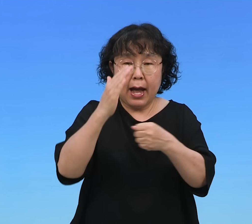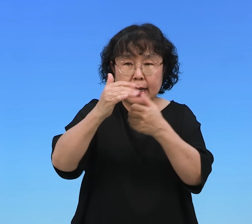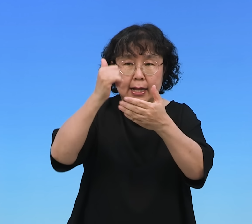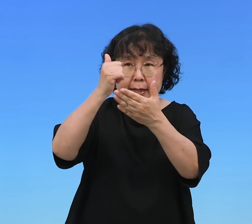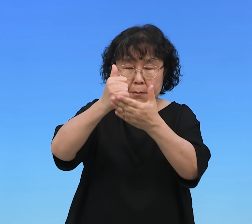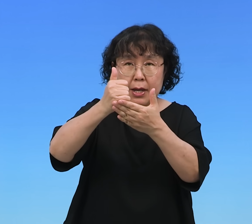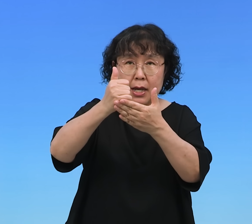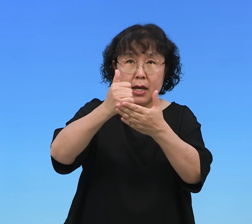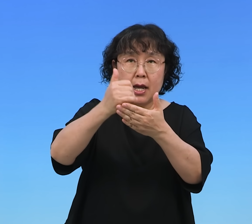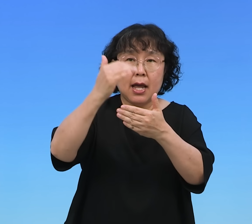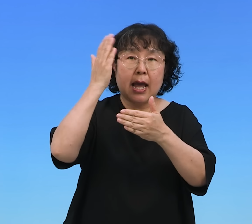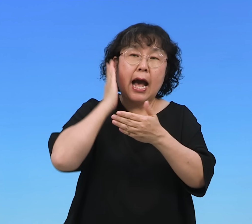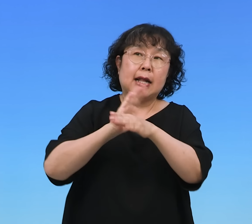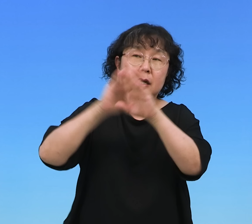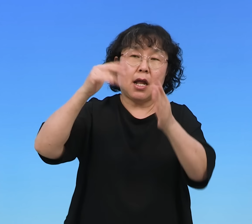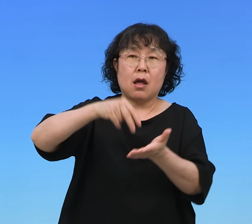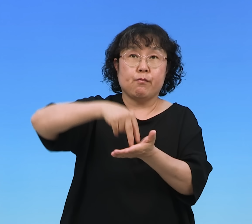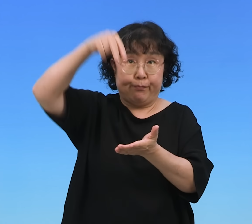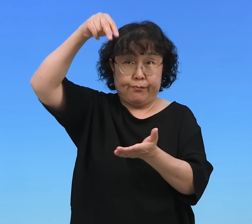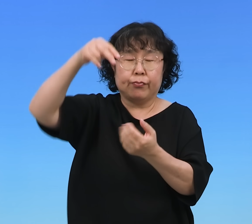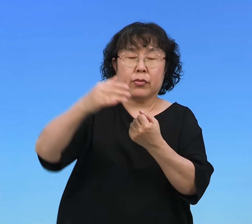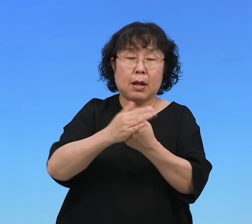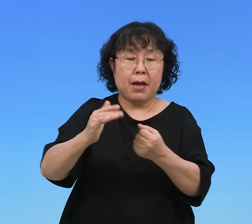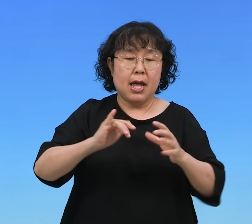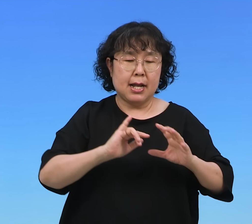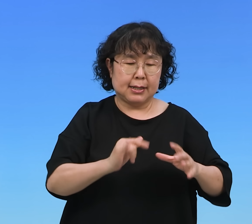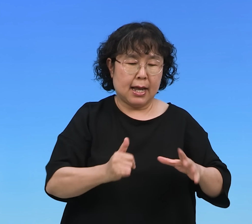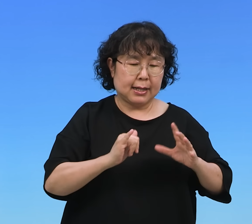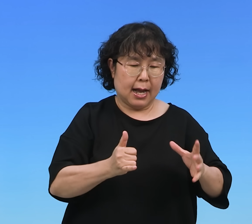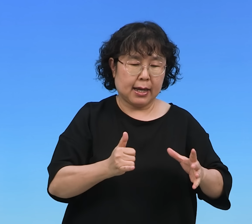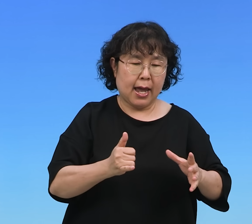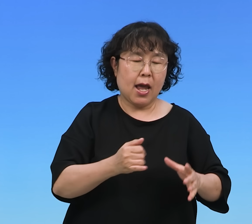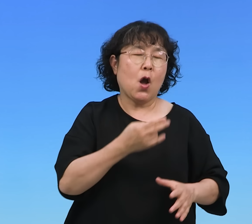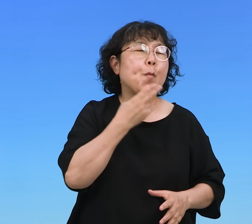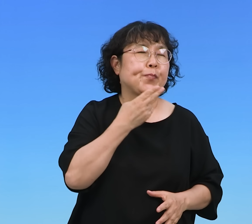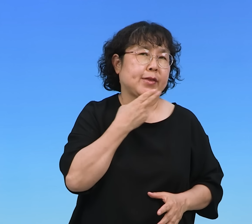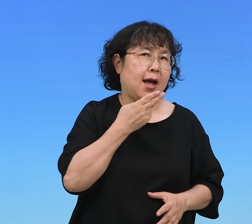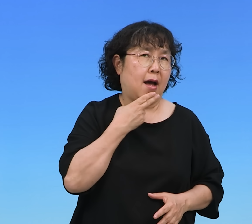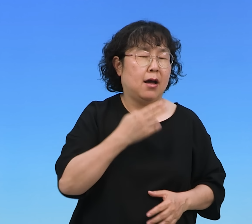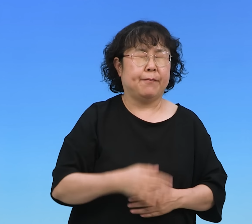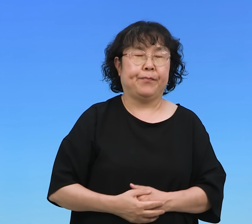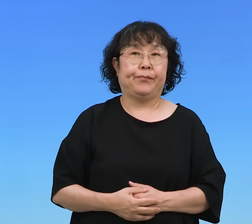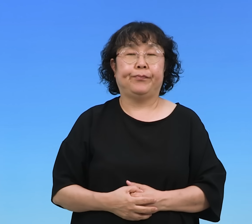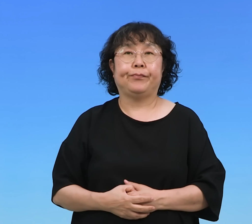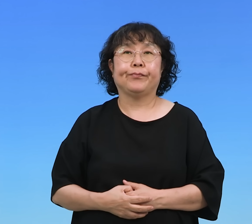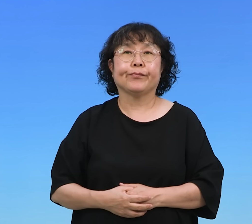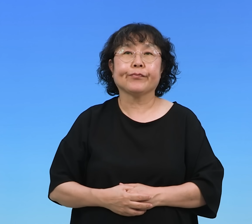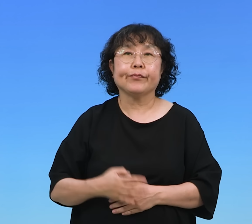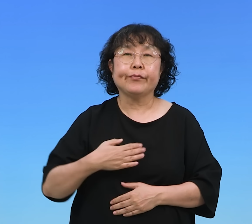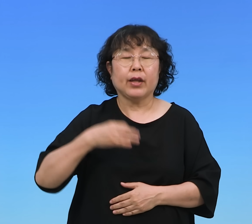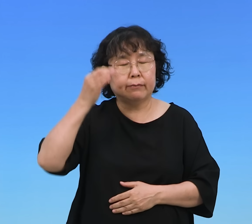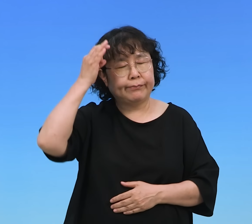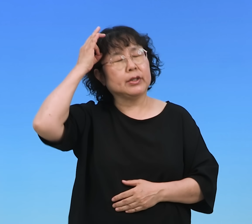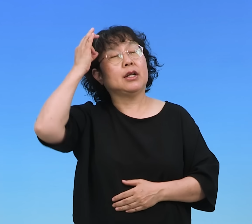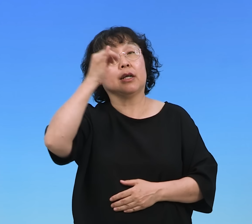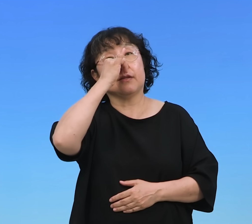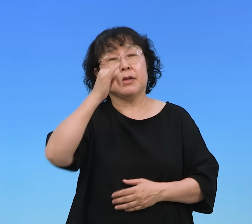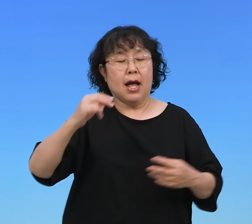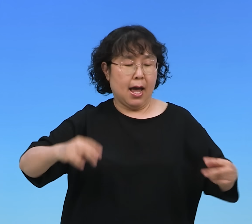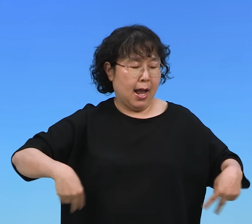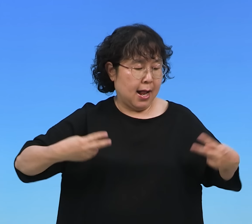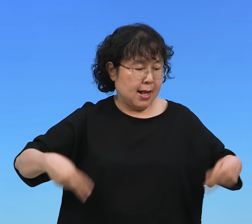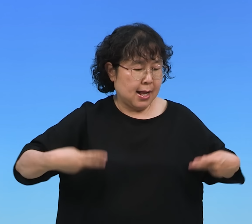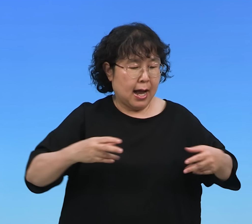그를 데려가심으로 세상에 있지 아니하였더라. 이번에 제가 깨달은 게 뭐냐 하면은요,